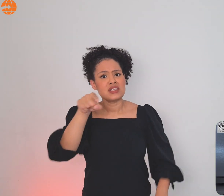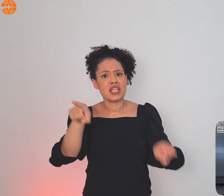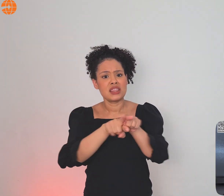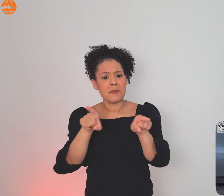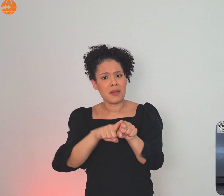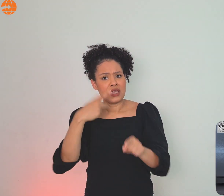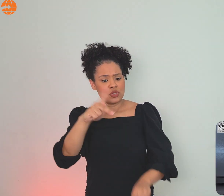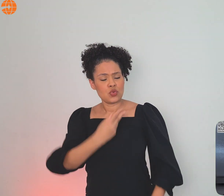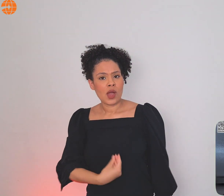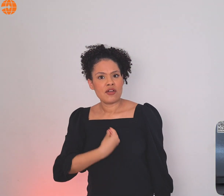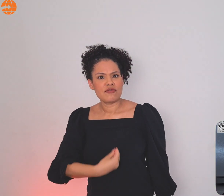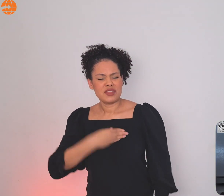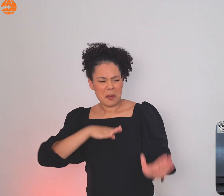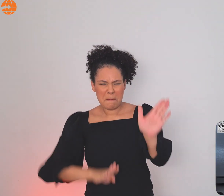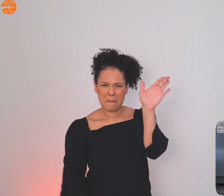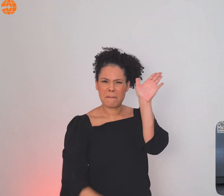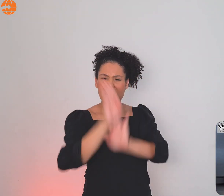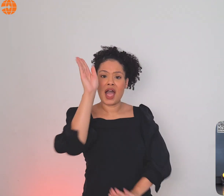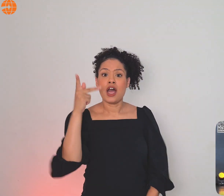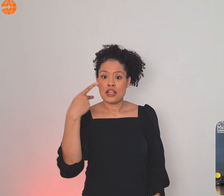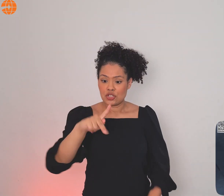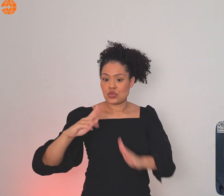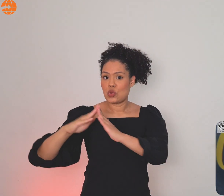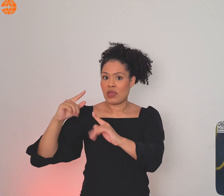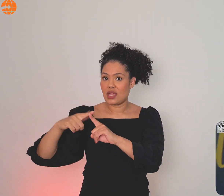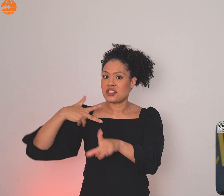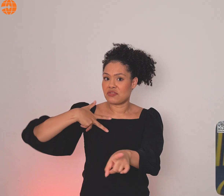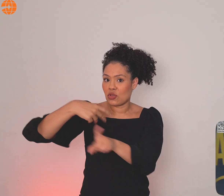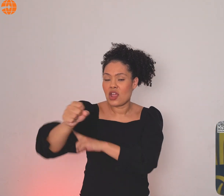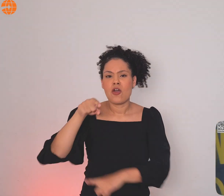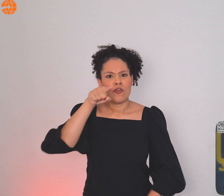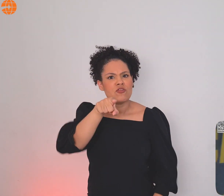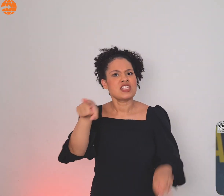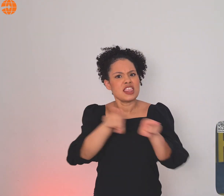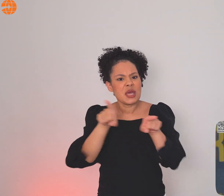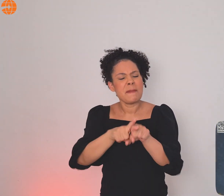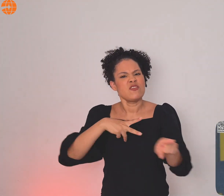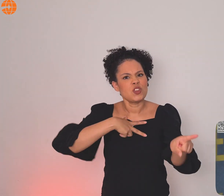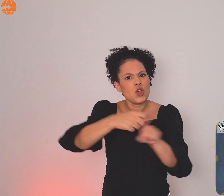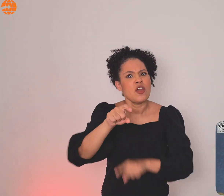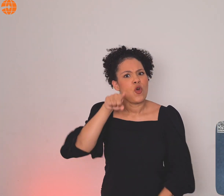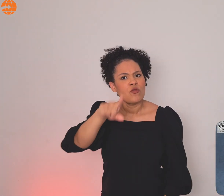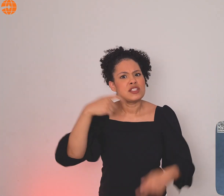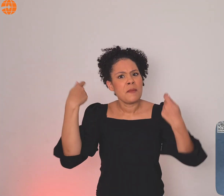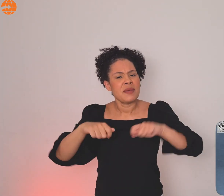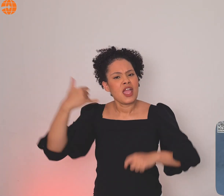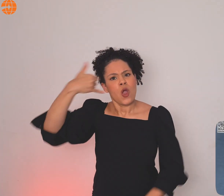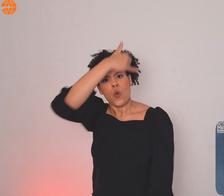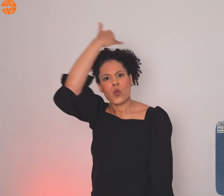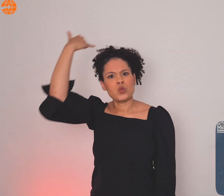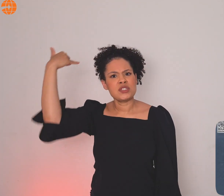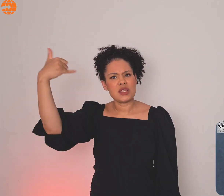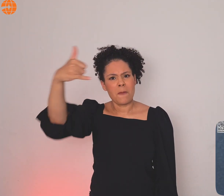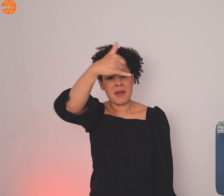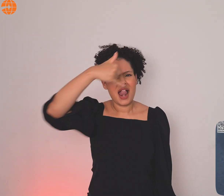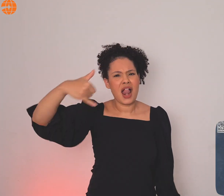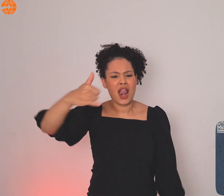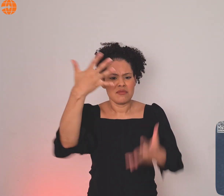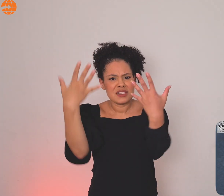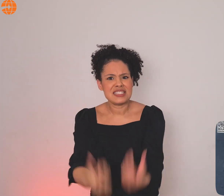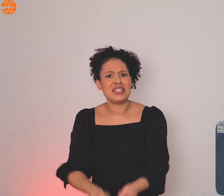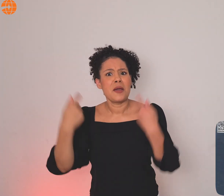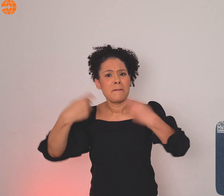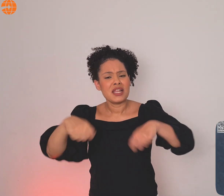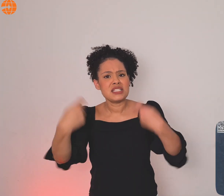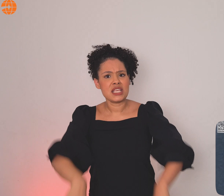sua igreja é você. Se a sua igreja é vitoriosa, você é vitorioso. Pegue a unção desse lugar, pegue a unção dessa cobertura,